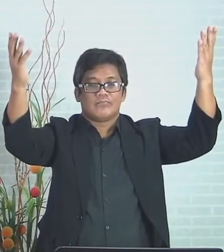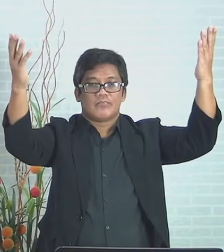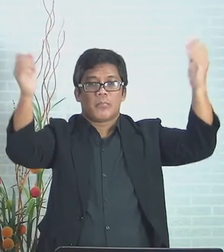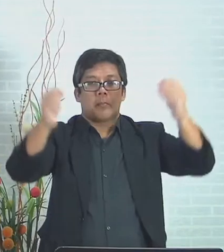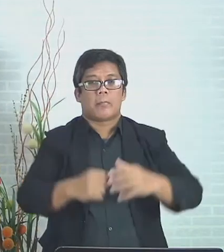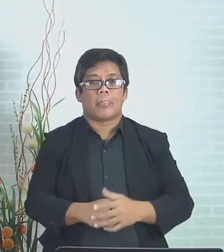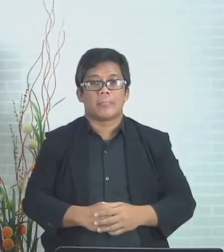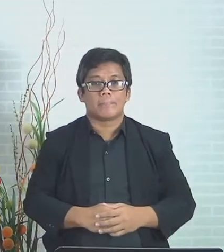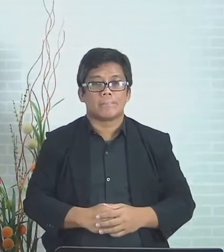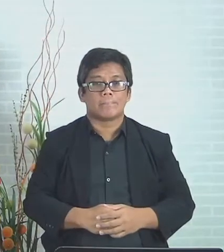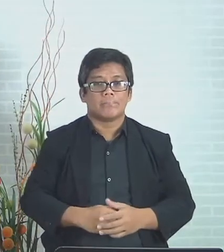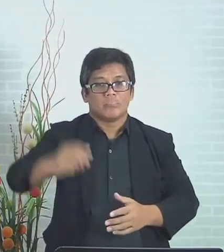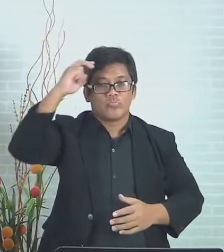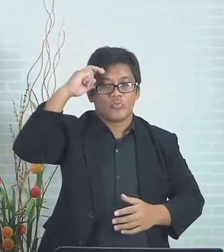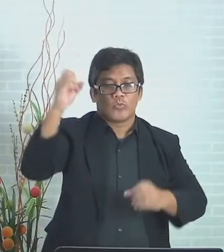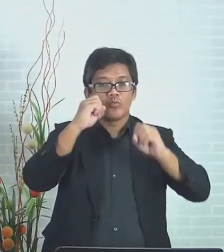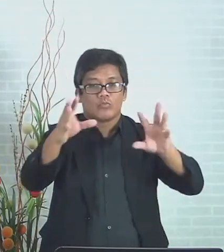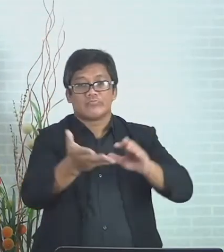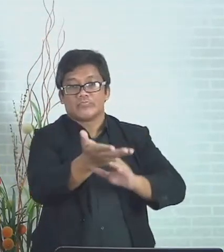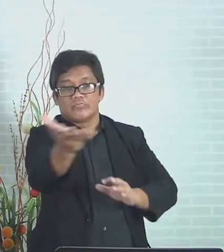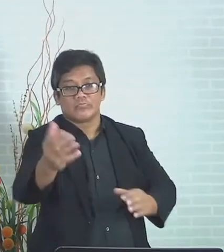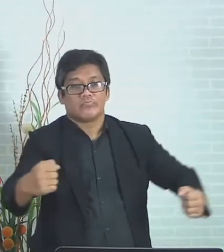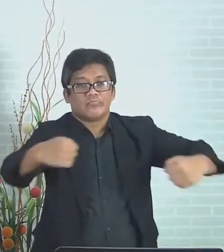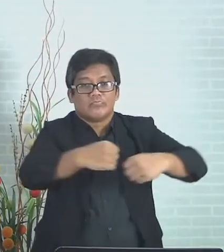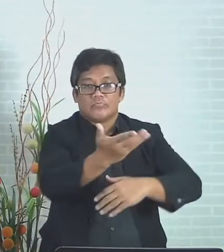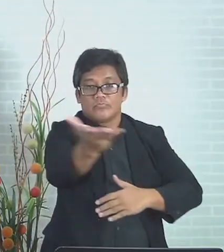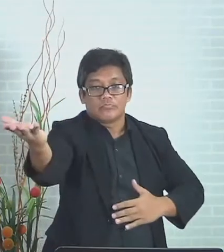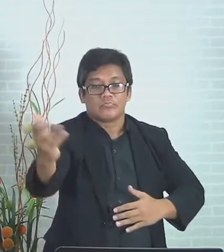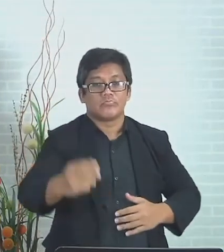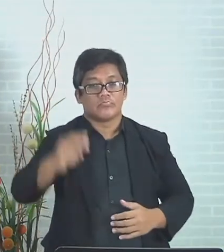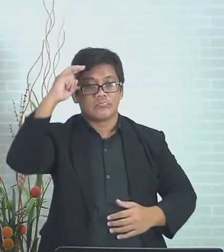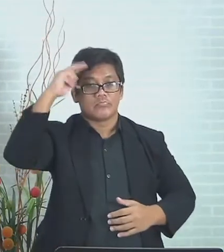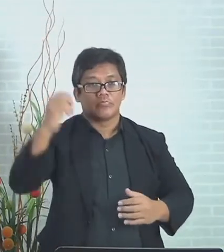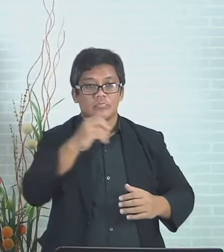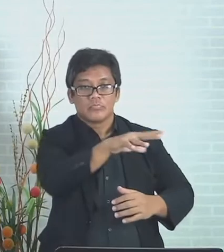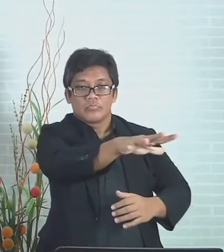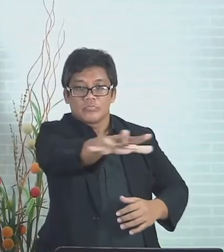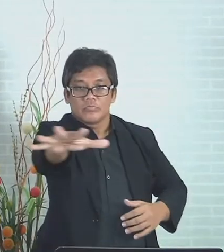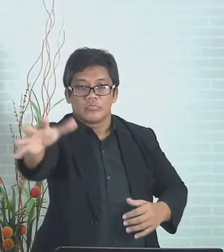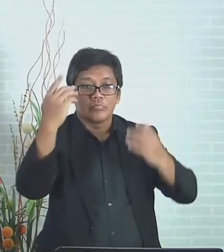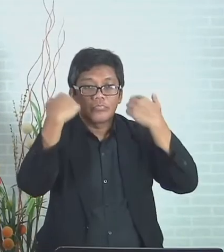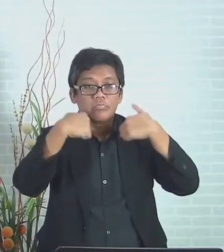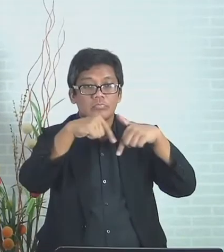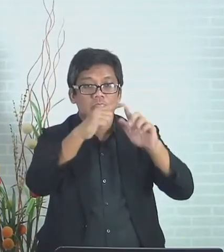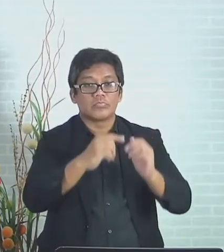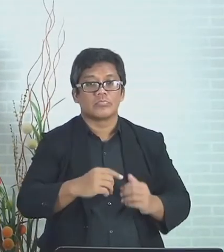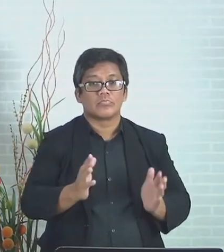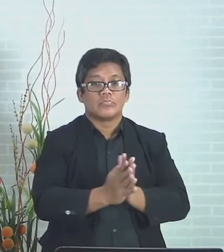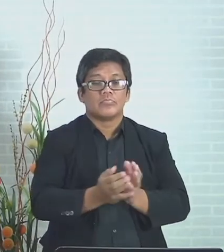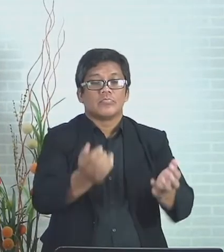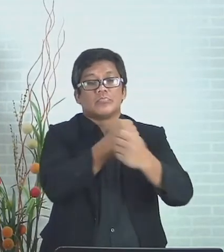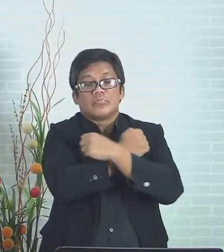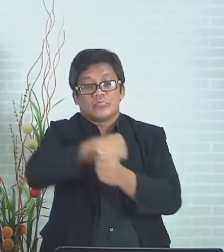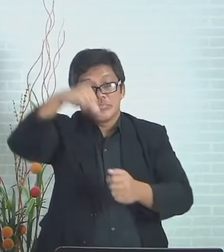Tuhan Hai Tuhan memberkati engkau dan melindungi Engkau Tuhan menyinari engkau dengan wajahnya dan memberi engkau kasih